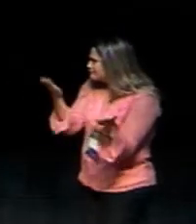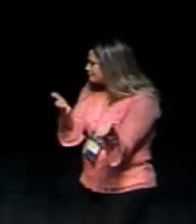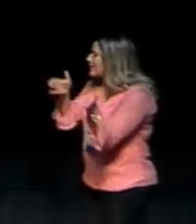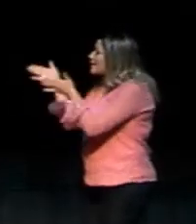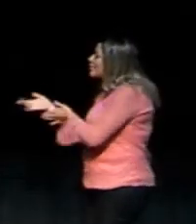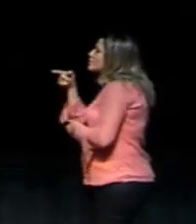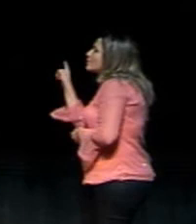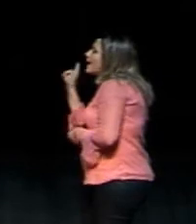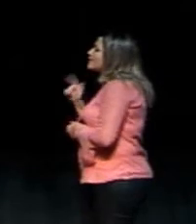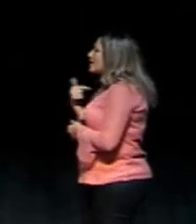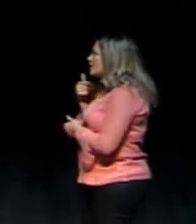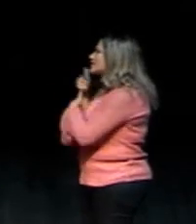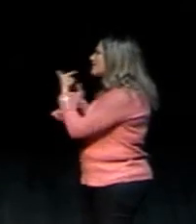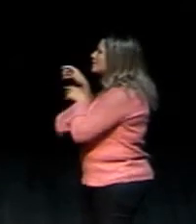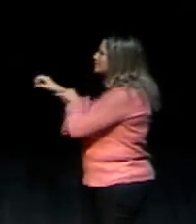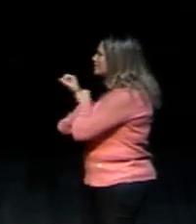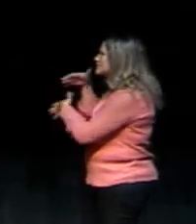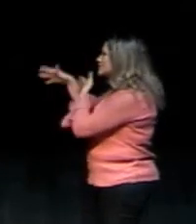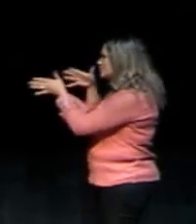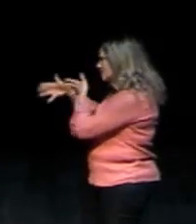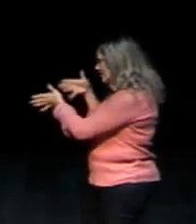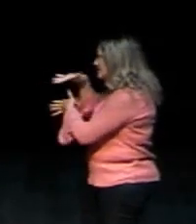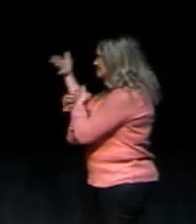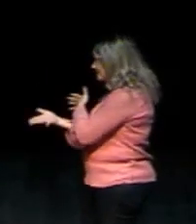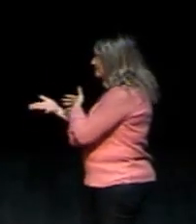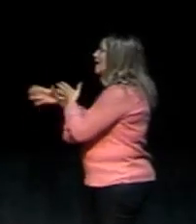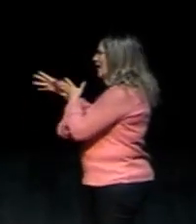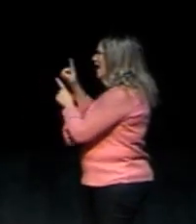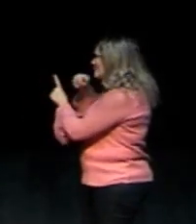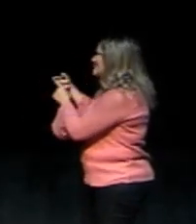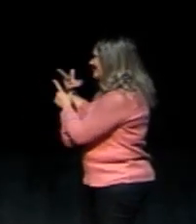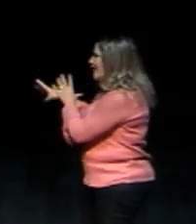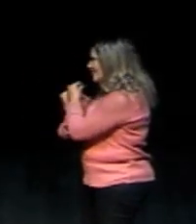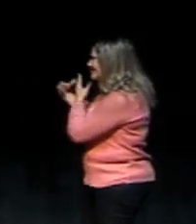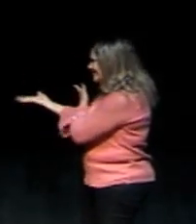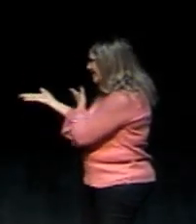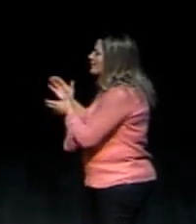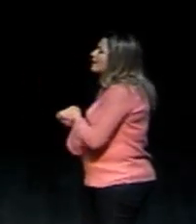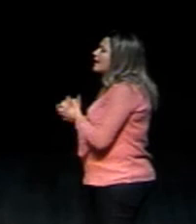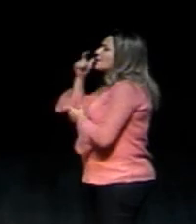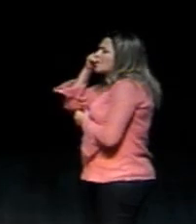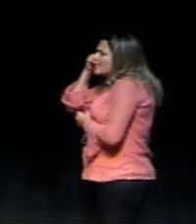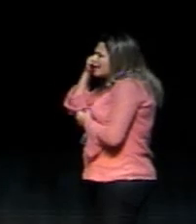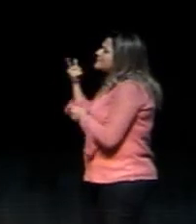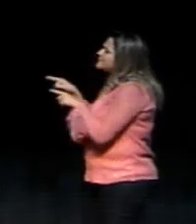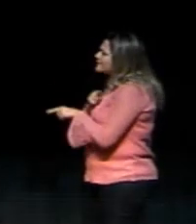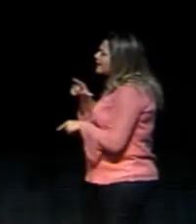tradutor e intérprete. Por outro lado, eu trabalho com ensino de Libras na universidade como